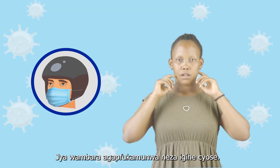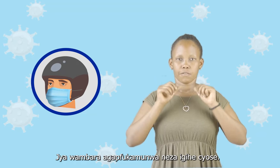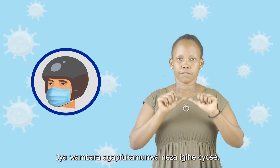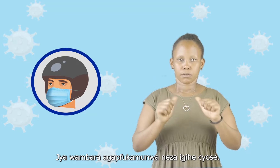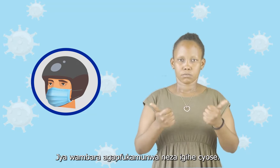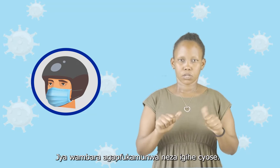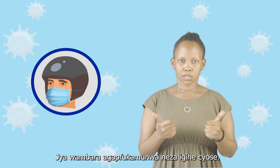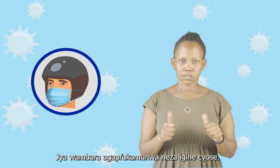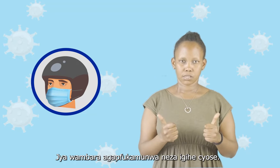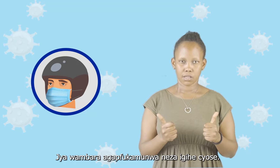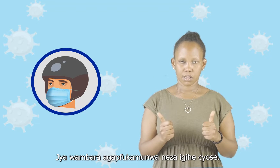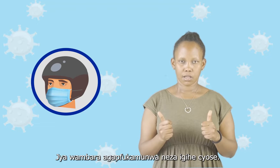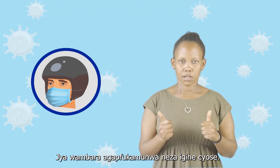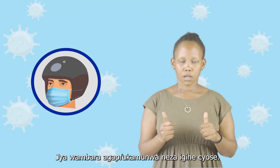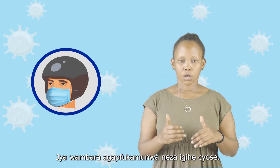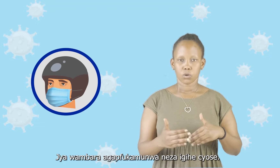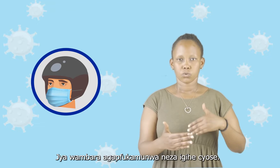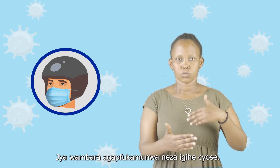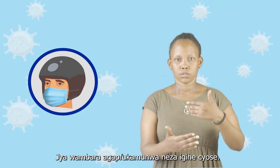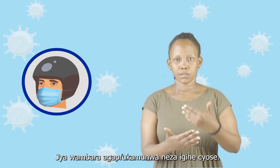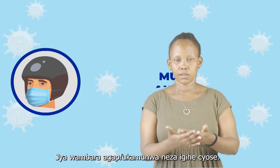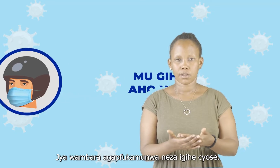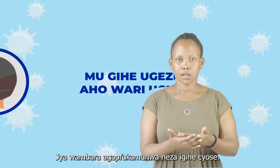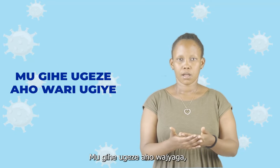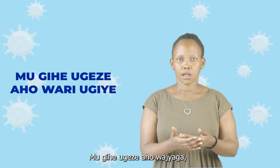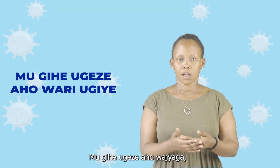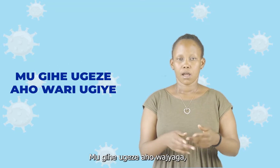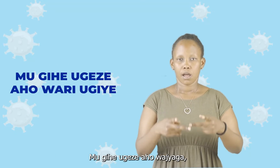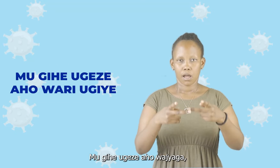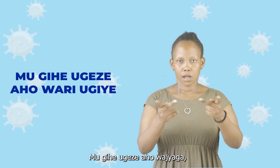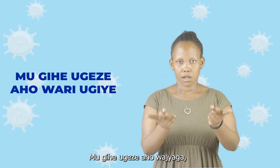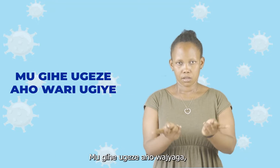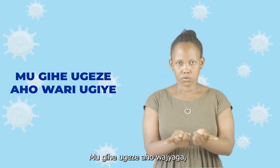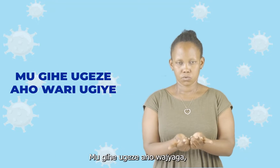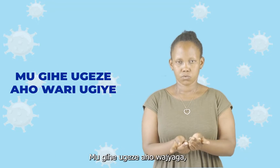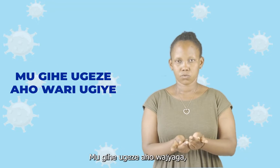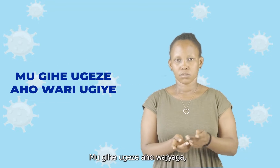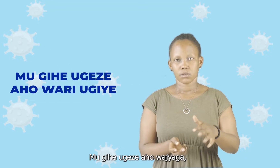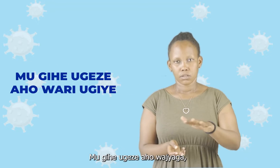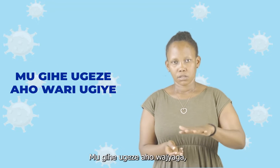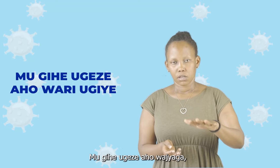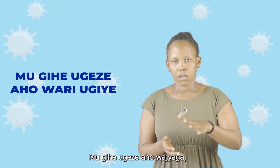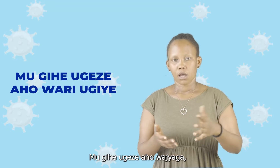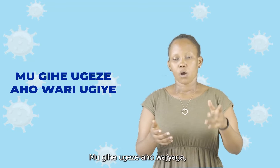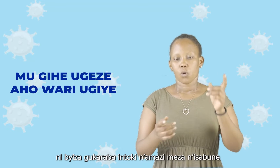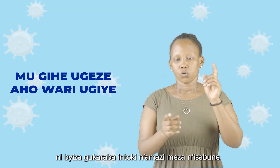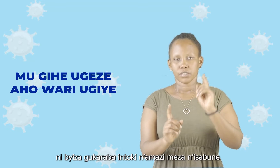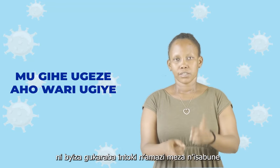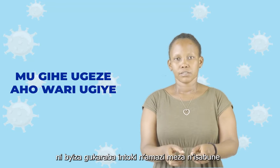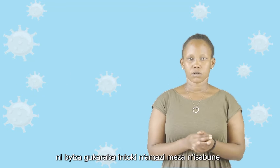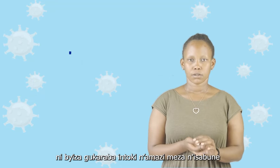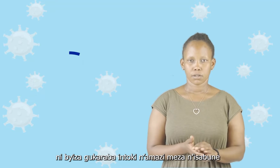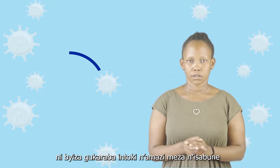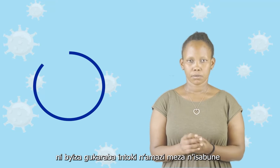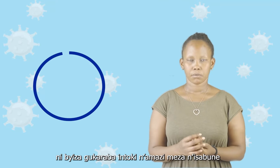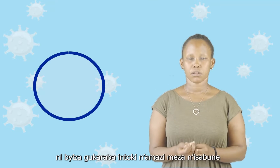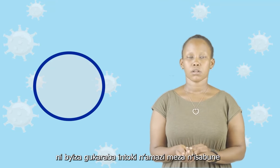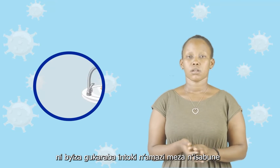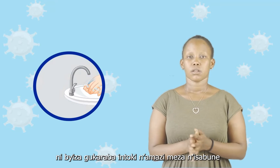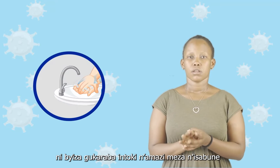Jya wambara agapfukamunwa neza igihe cyose. Mu gihe ugeze aho wajyaga ni byiza gukaraba intoki n'amazi meza